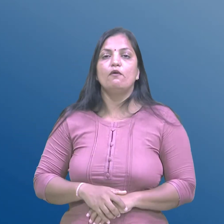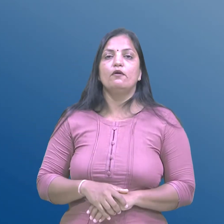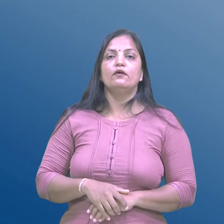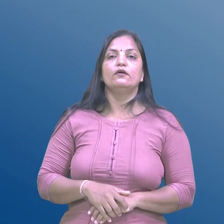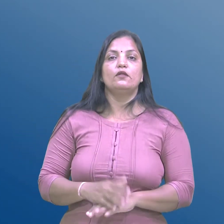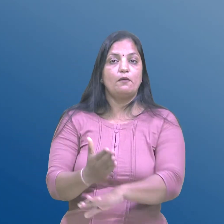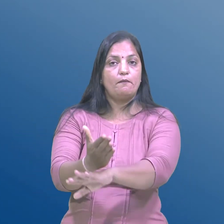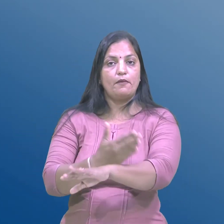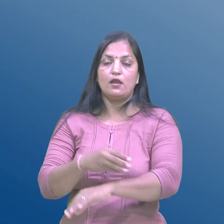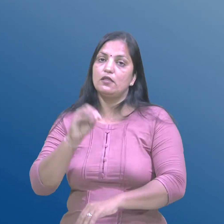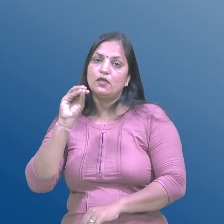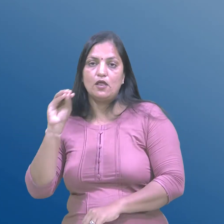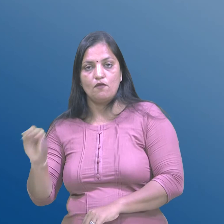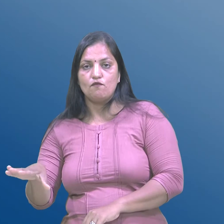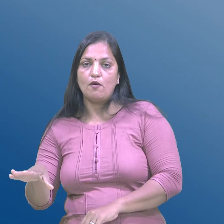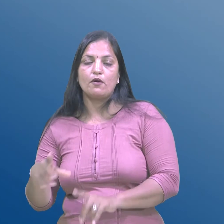જાણ કરવા યોગ્ય પગલાં ભરશે,